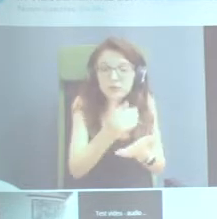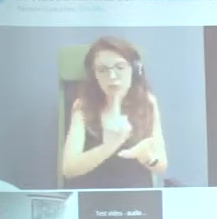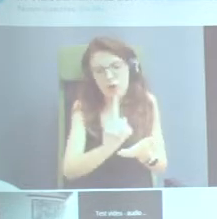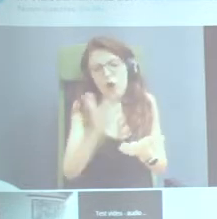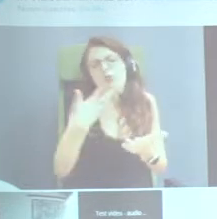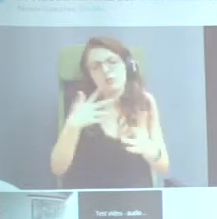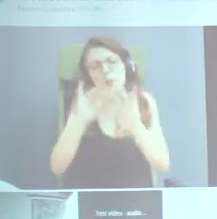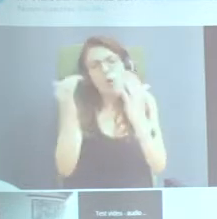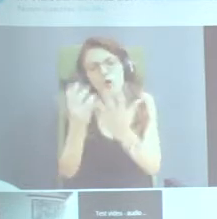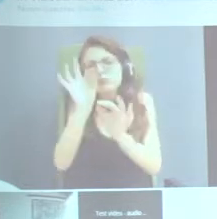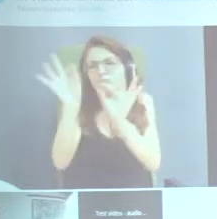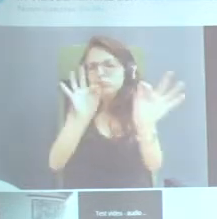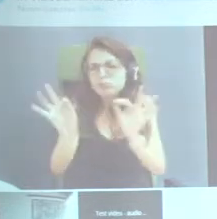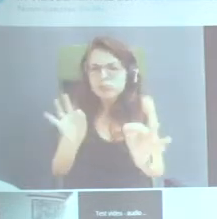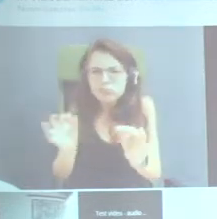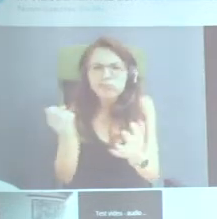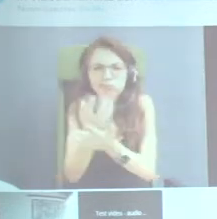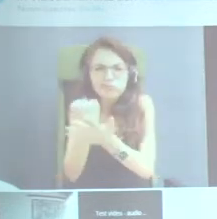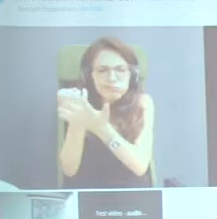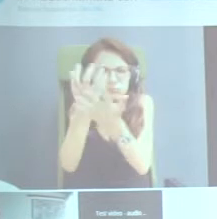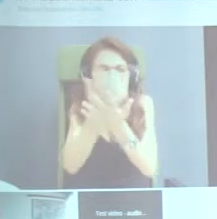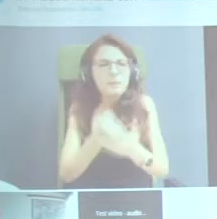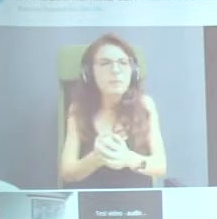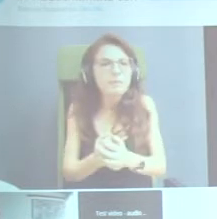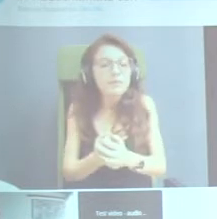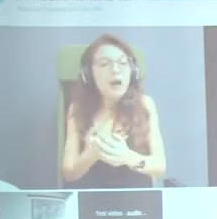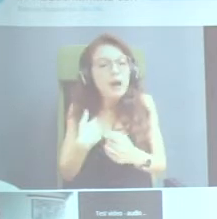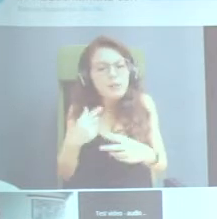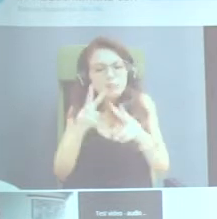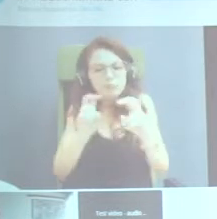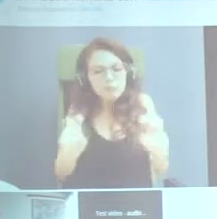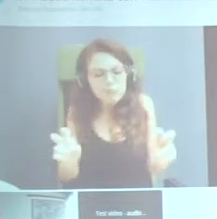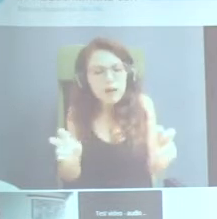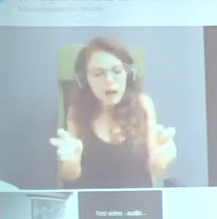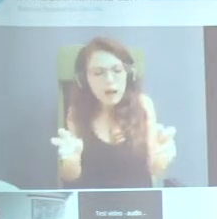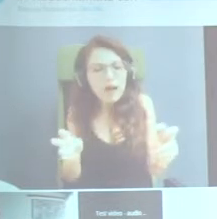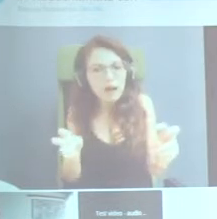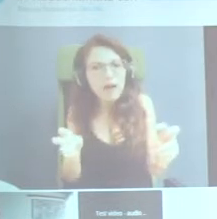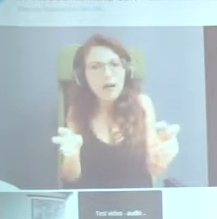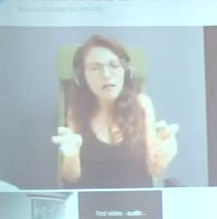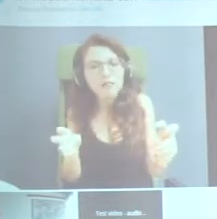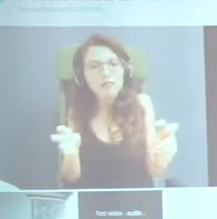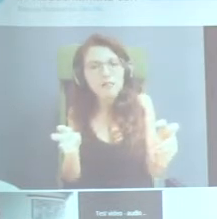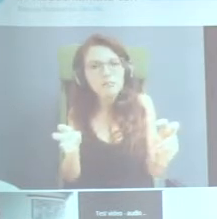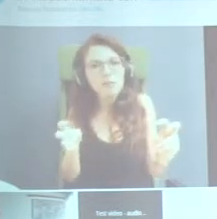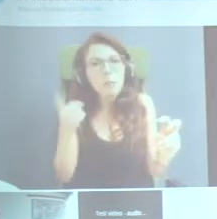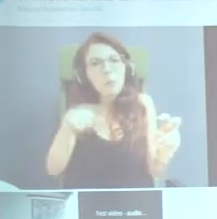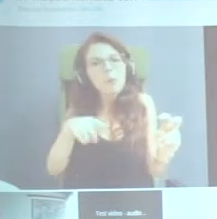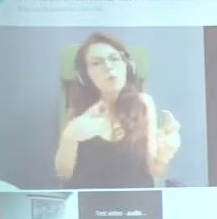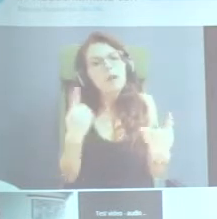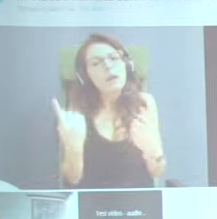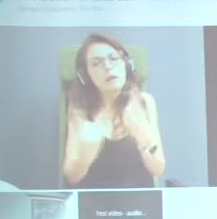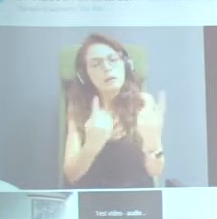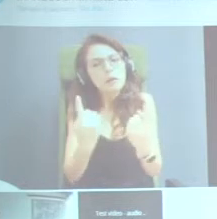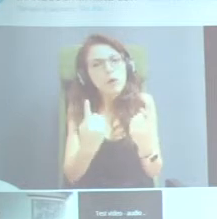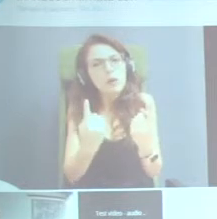approfondire questa ricerca di interpretariato anche in situazioni di